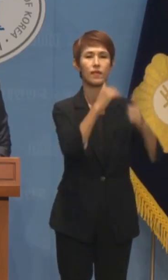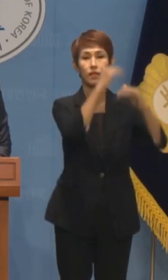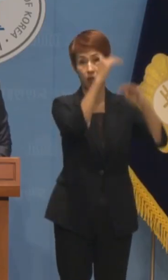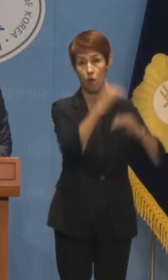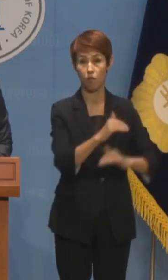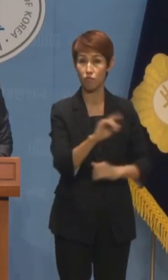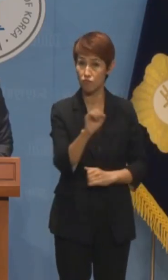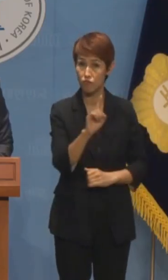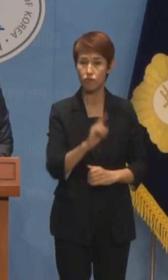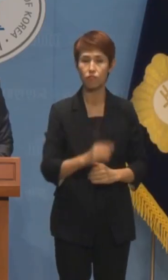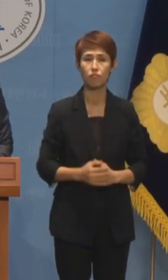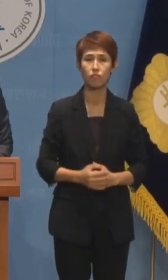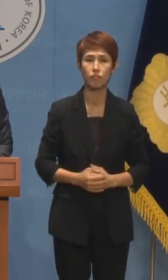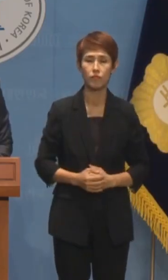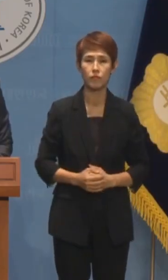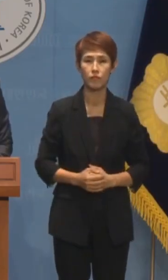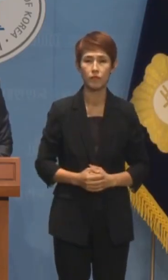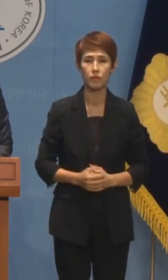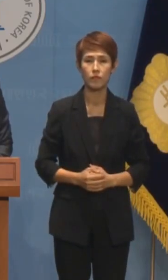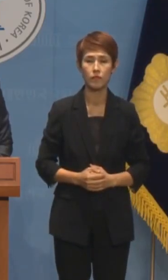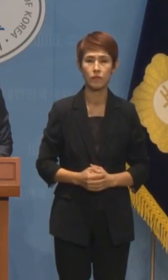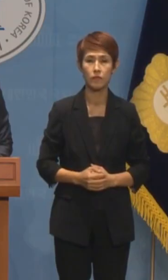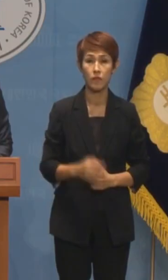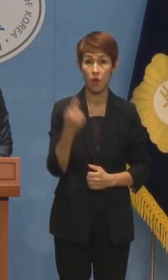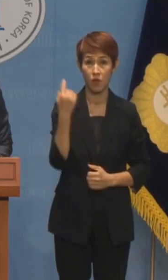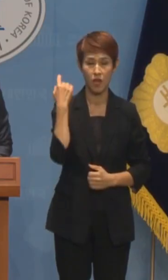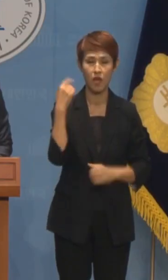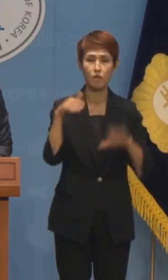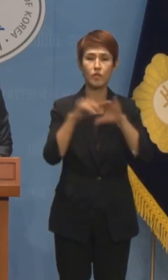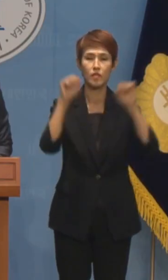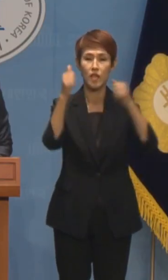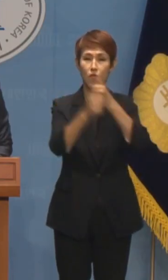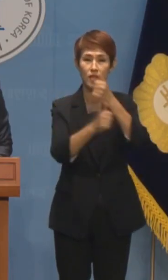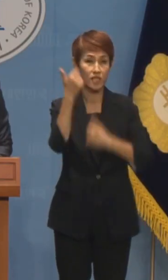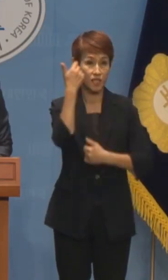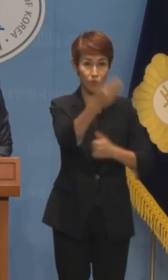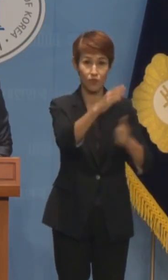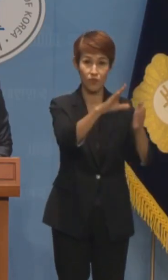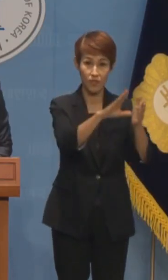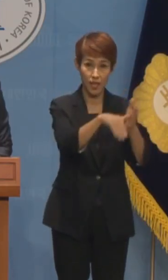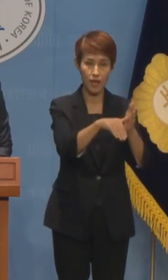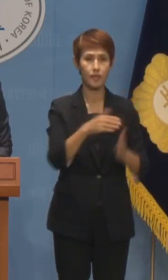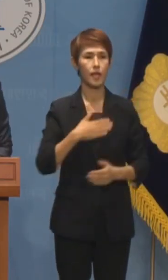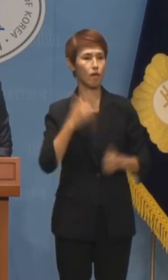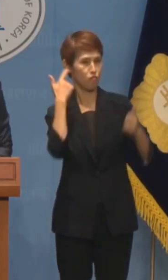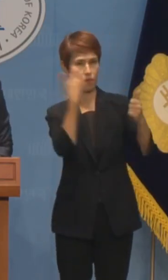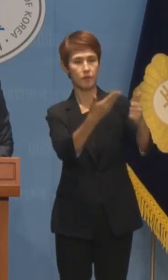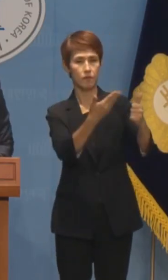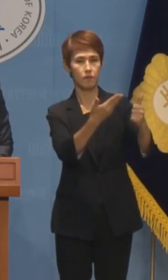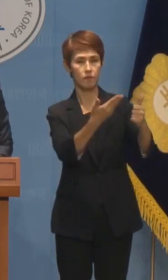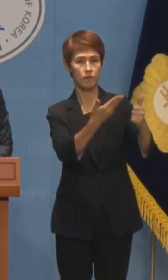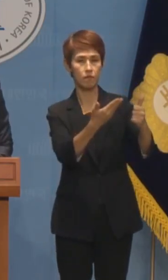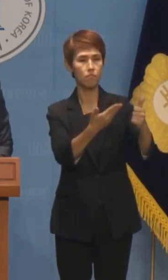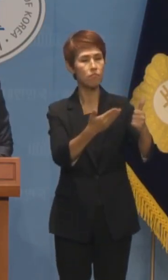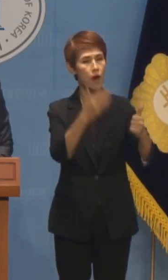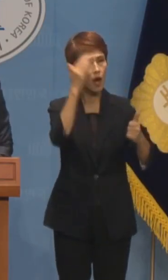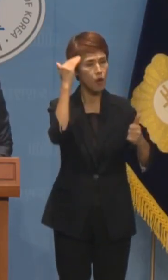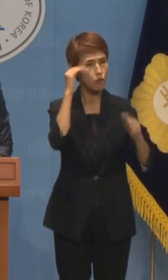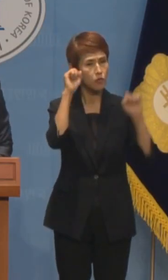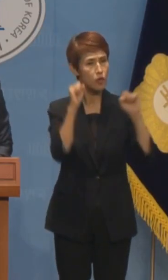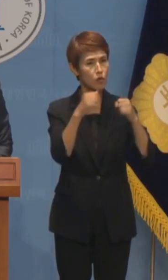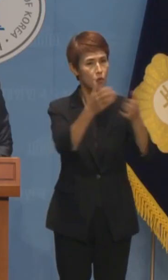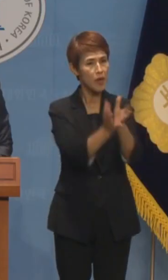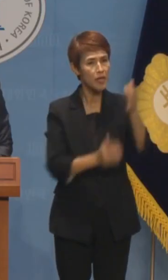내용입니다. 어제 24일 문체위 현안 질의에서 제가 이기흥 회장에게